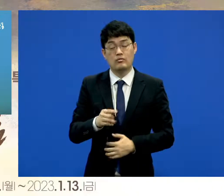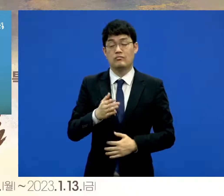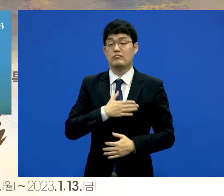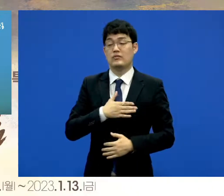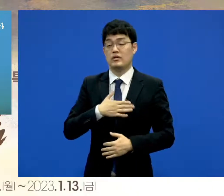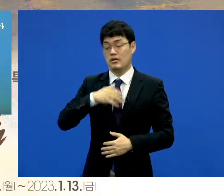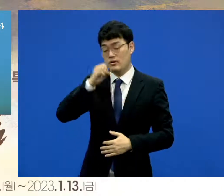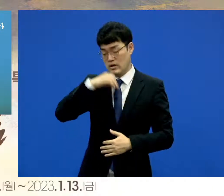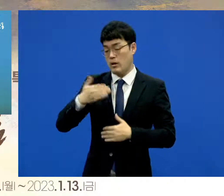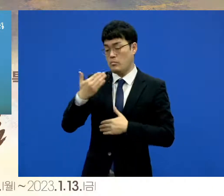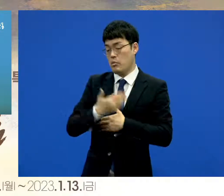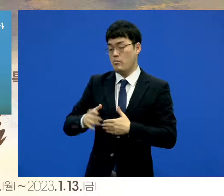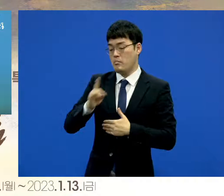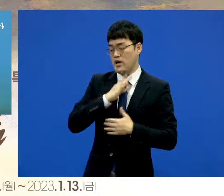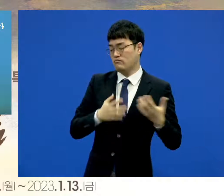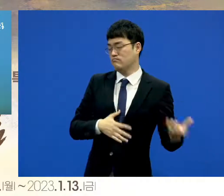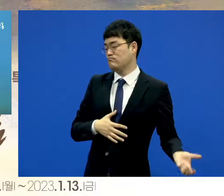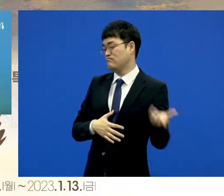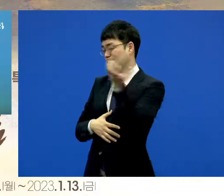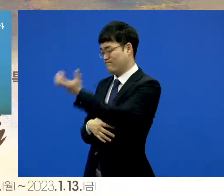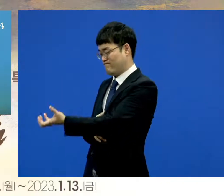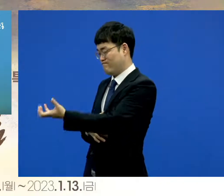마음을 바꾸는 거죠.